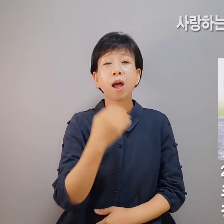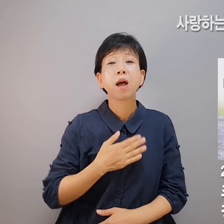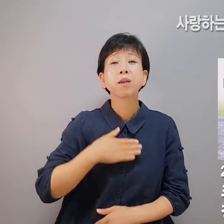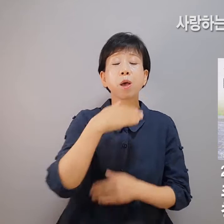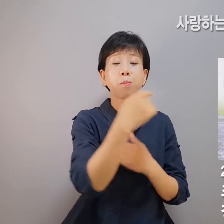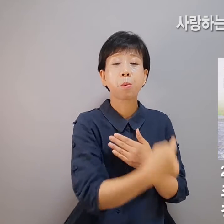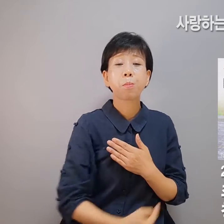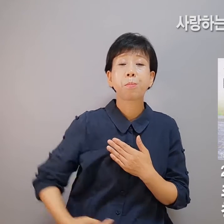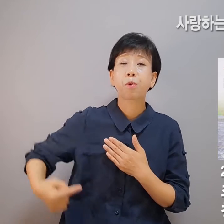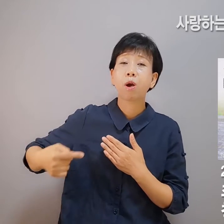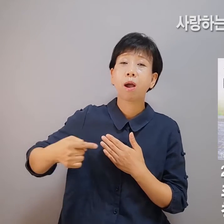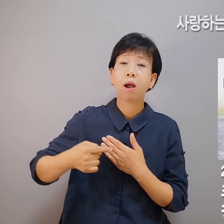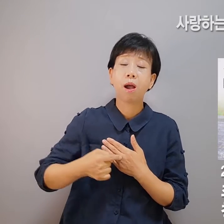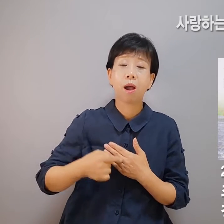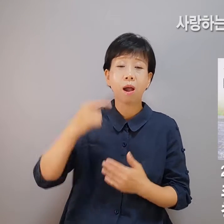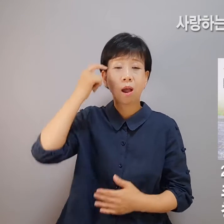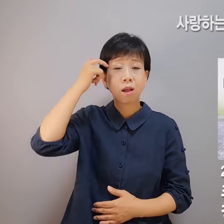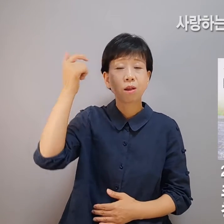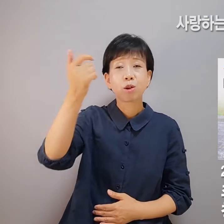나의 몸과